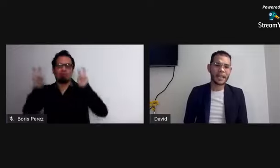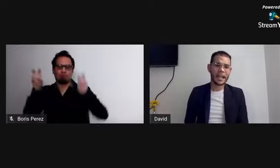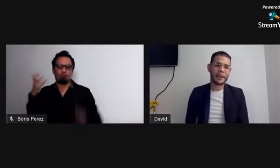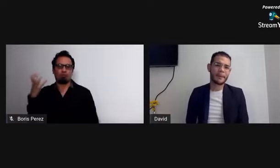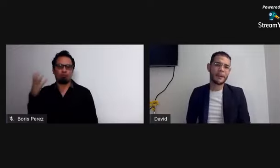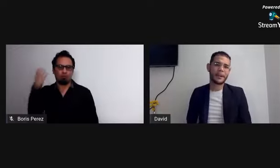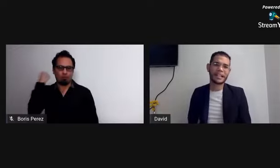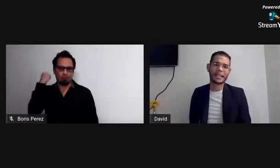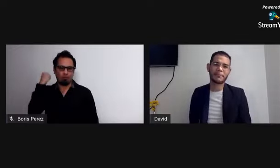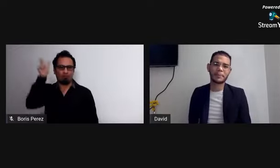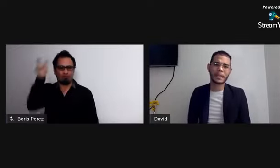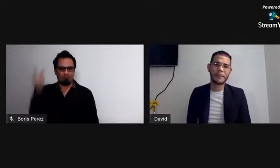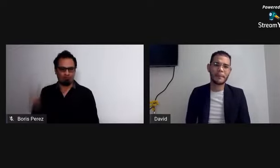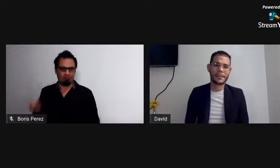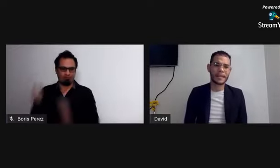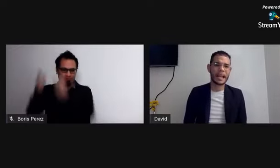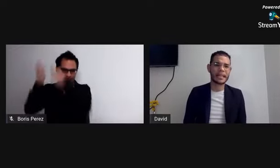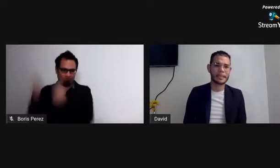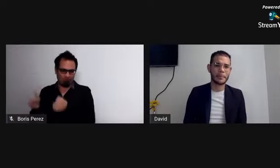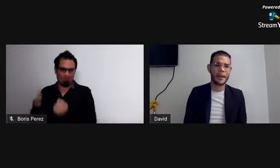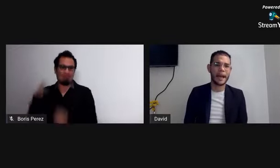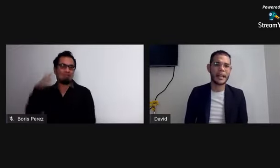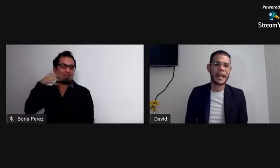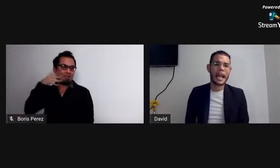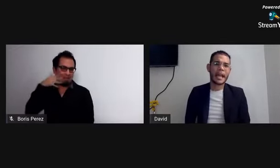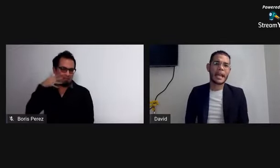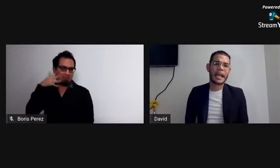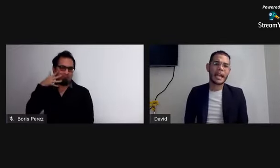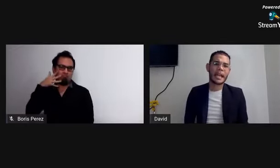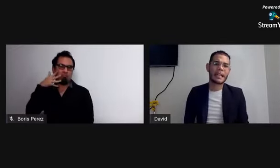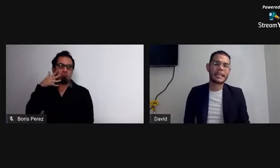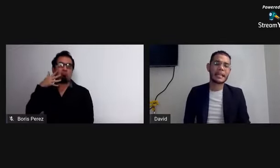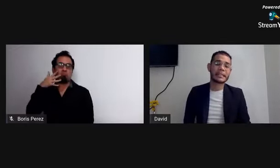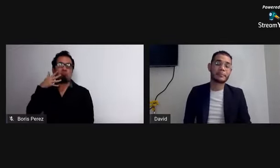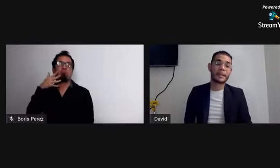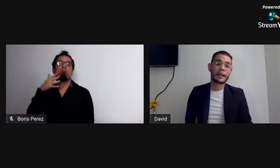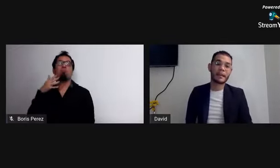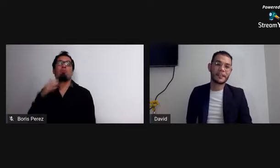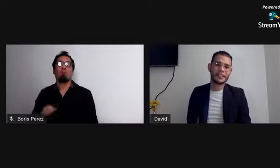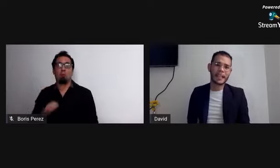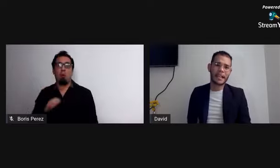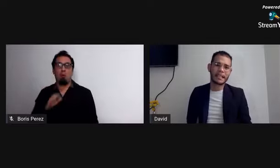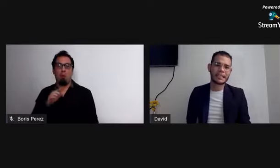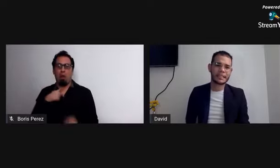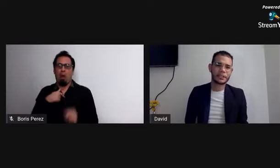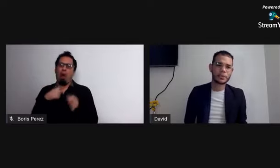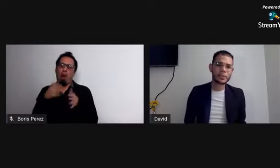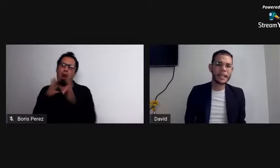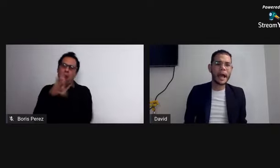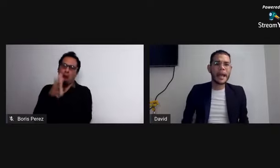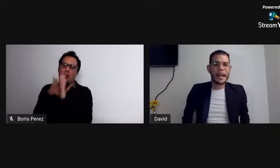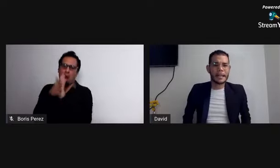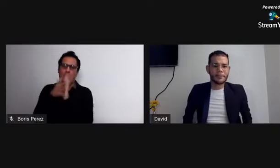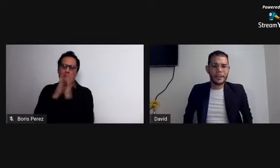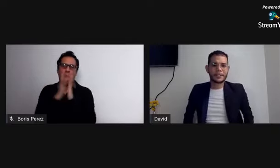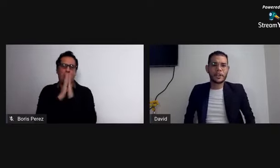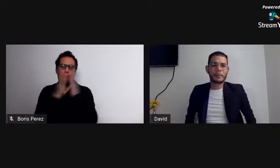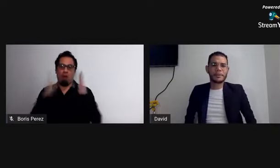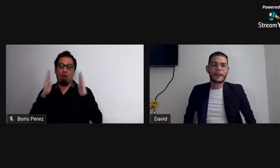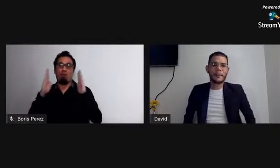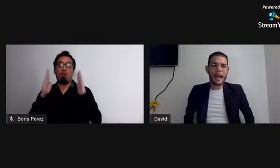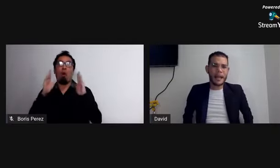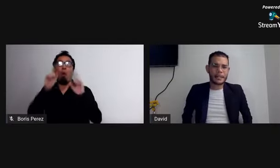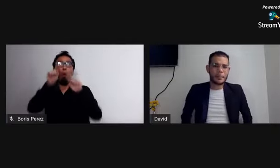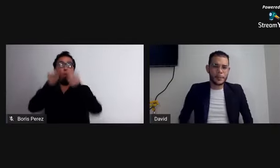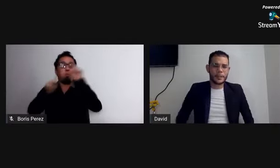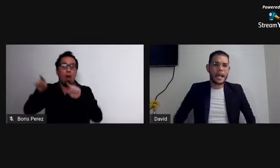Live. Esperamos que sean muchas más personas las que se puedan puedan beneficiar de esta tertulia. En efecto, hoy